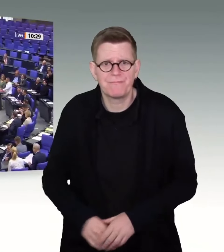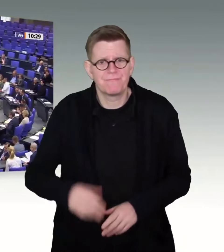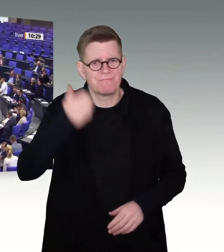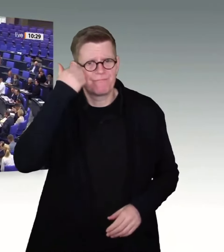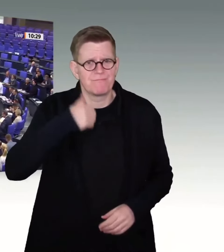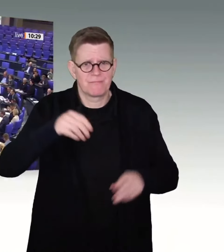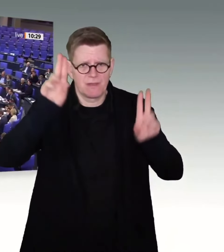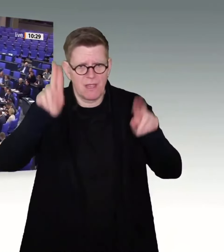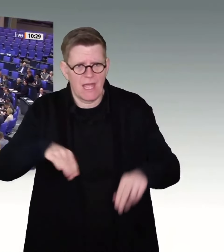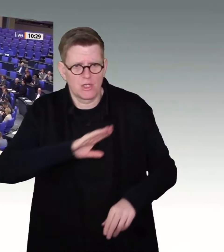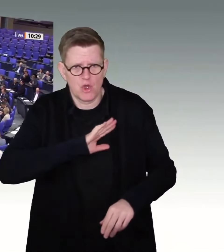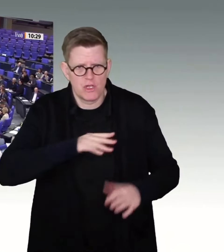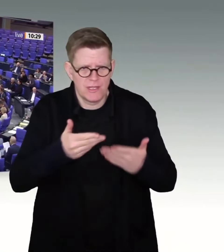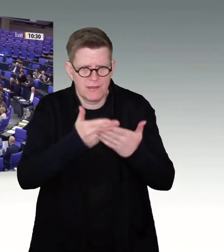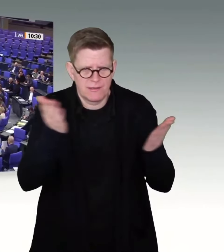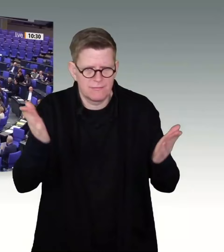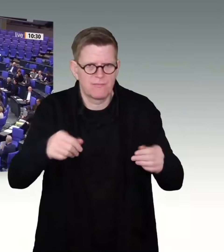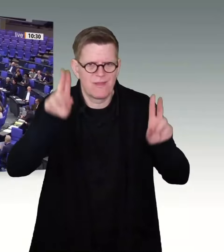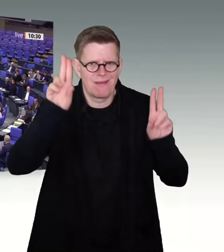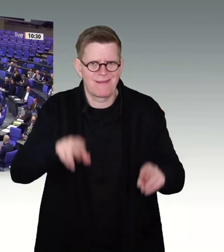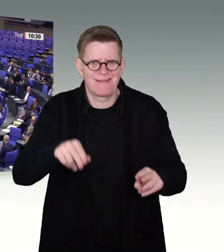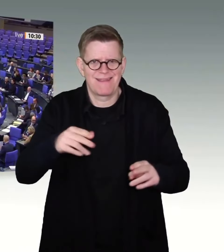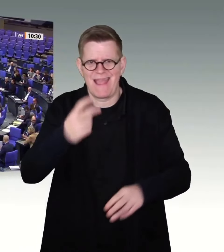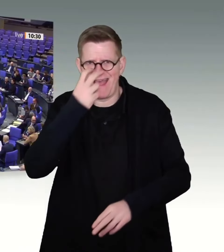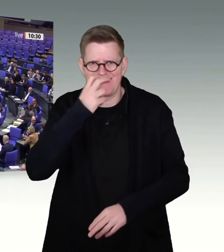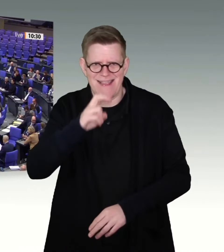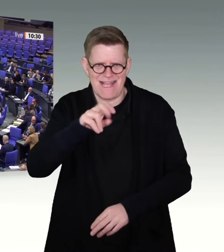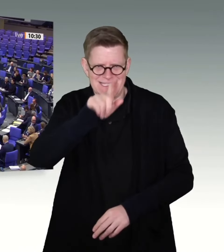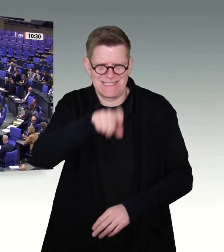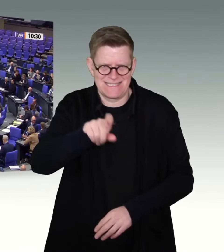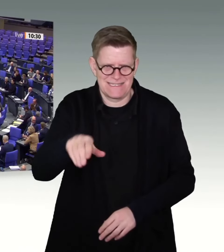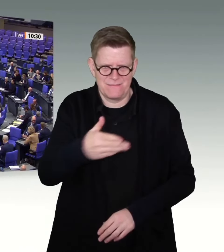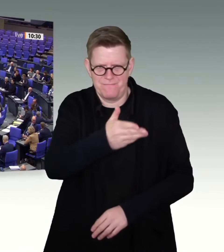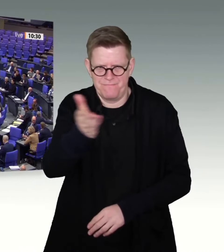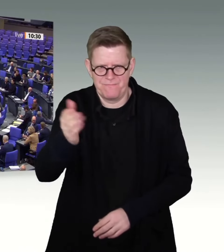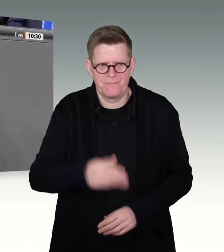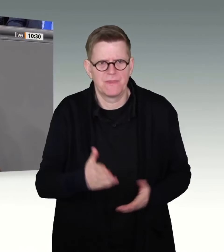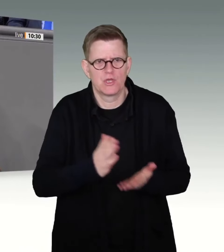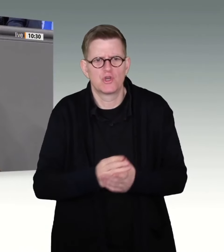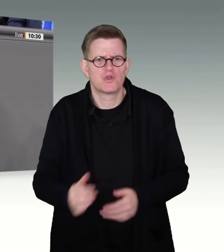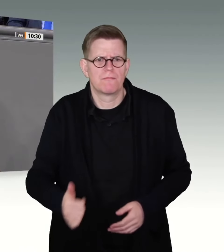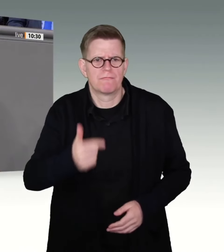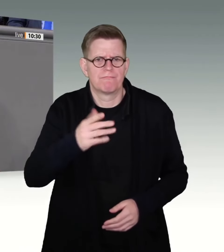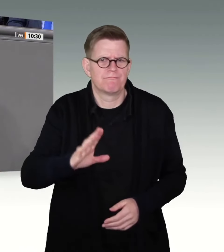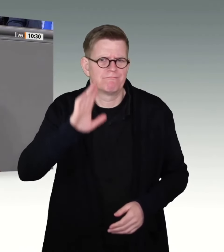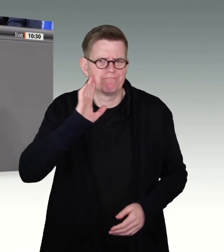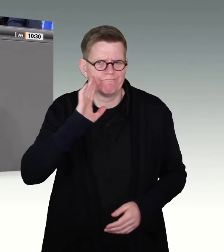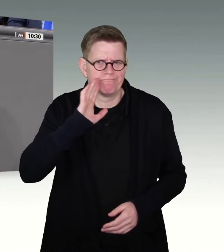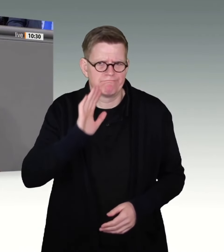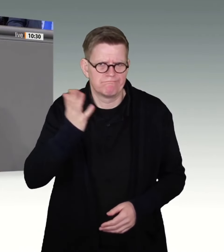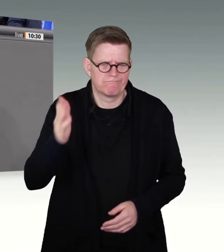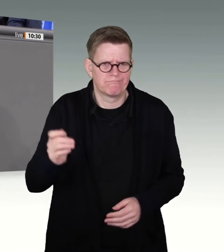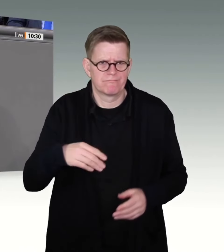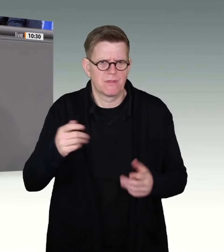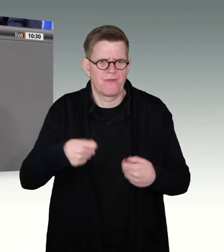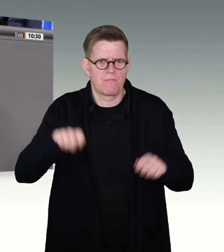haben jetzt einiges gehört, was schiefläuft beim Bauen und beim Wohnen. Denn darum geht es ja im Endeffekt, wenn wir bauen.